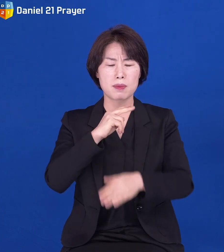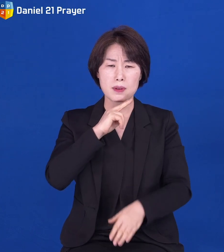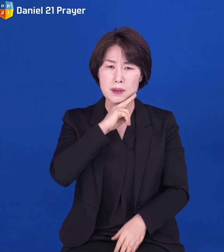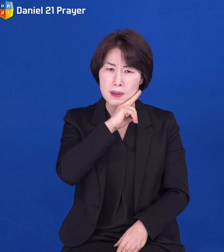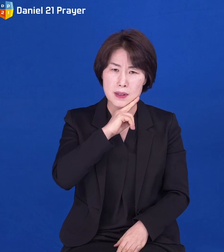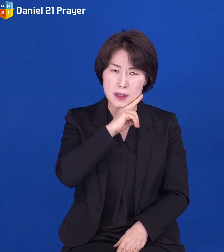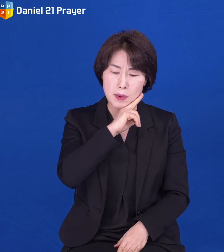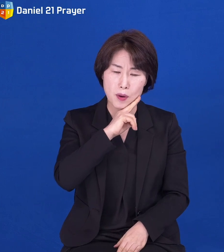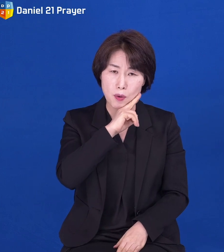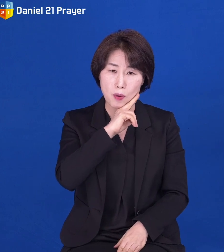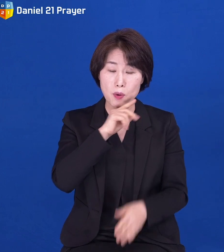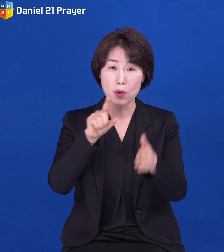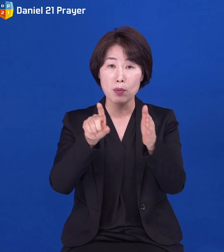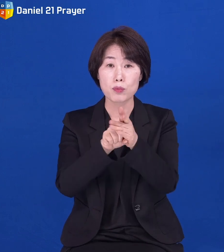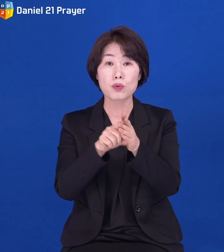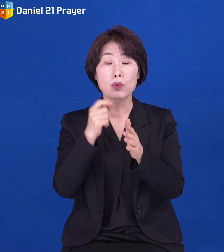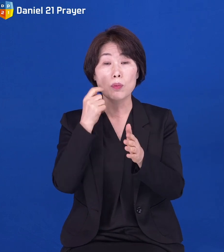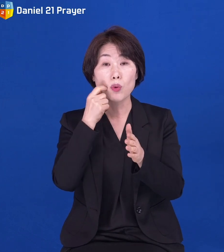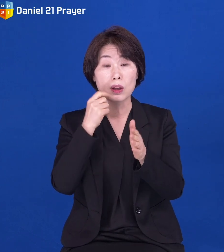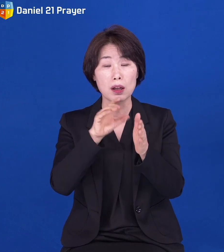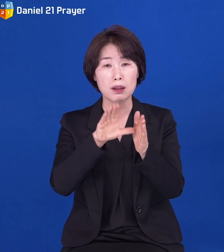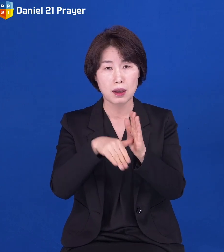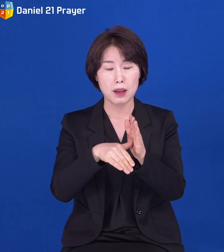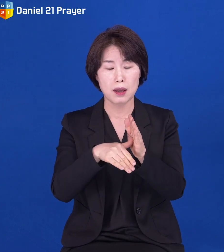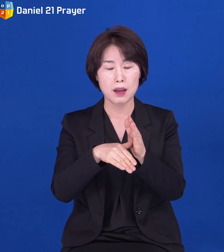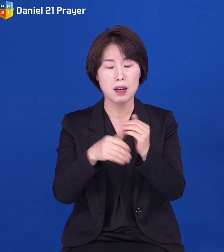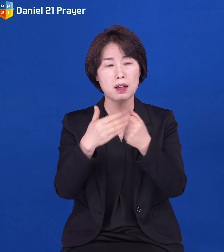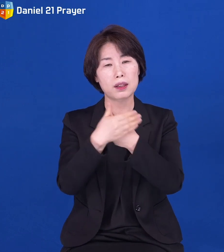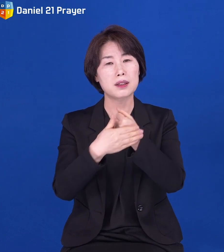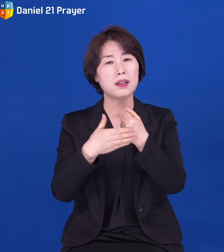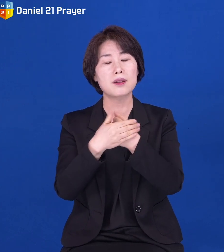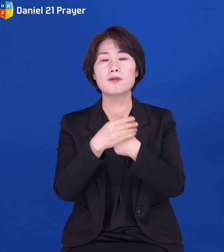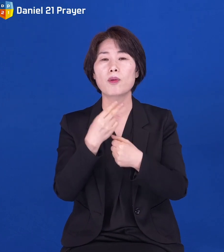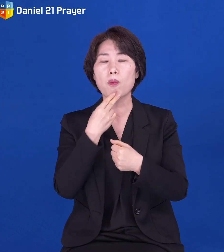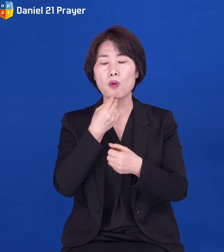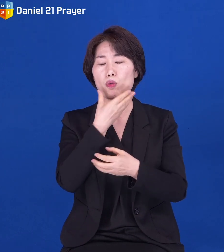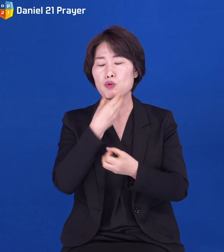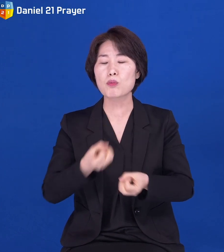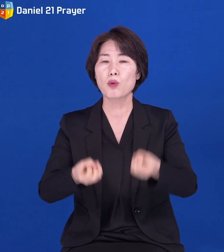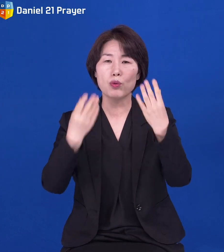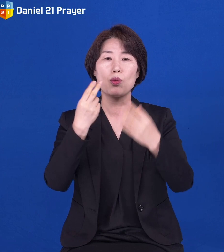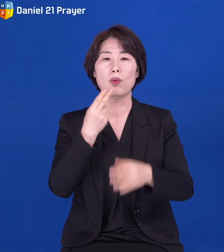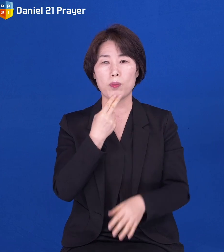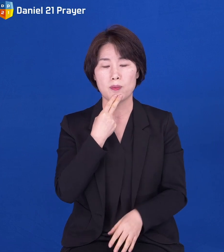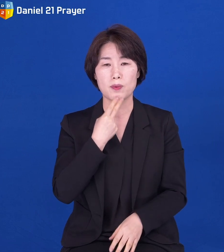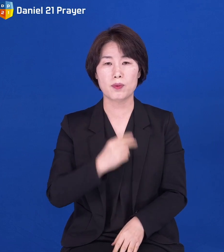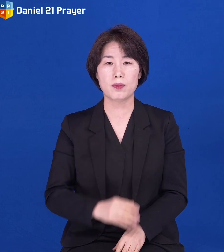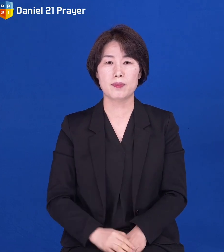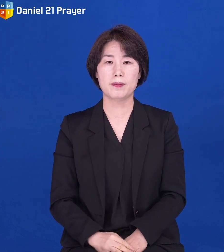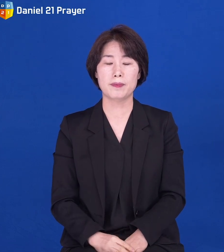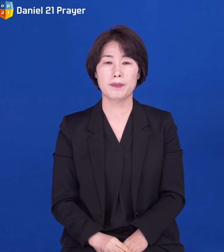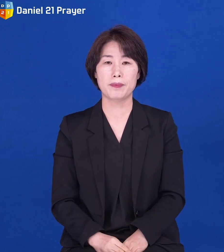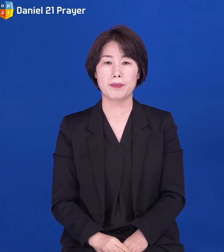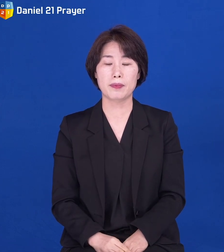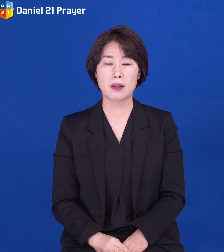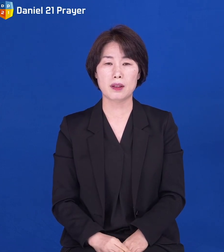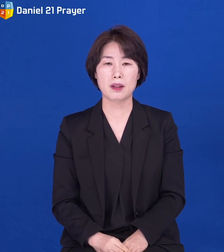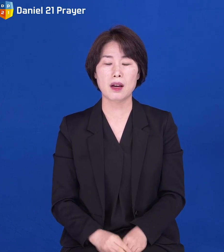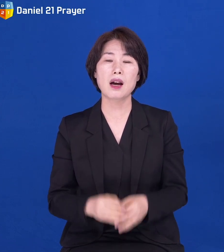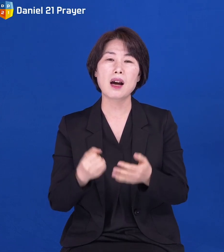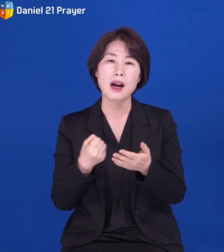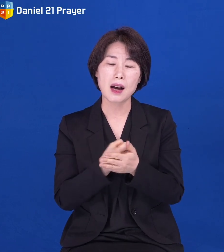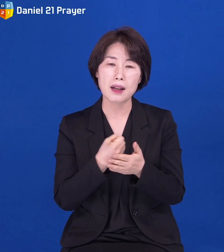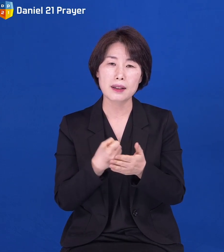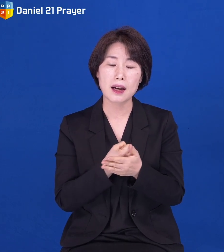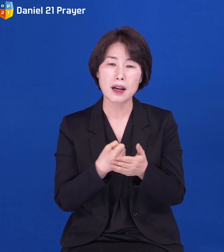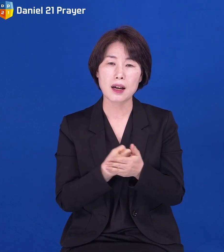믿지 못하면 이제 올 수가 없는 거죠. 그 귀한 축복을 받을 수 없는 거죠. 항상 안타까워요. 제가 항상